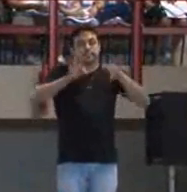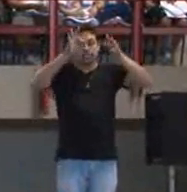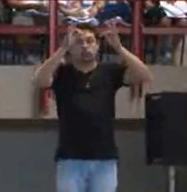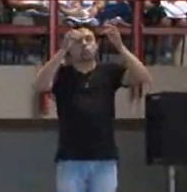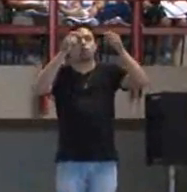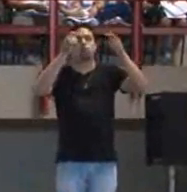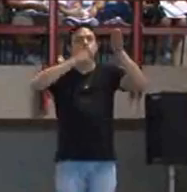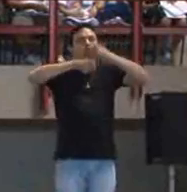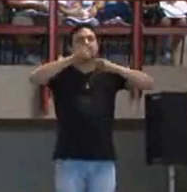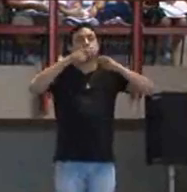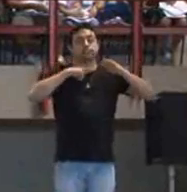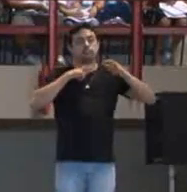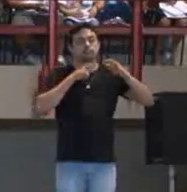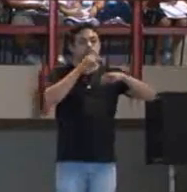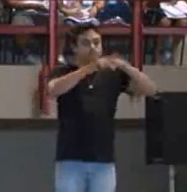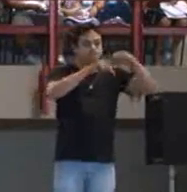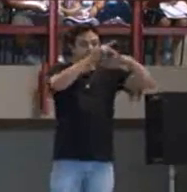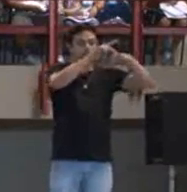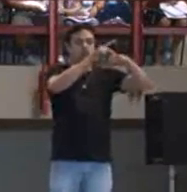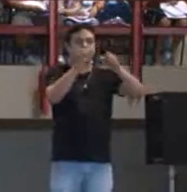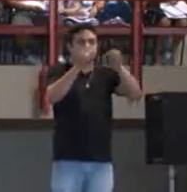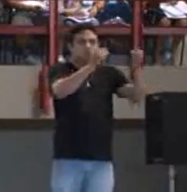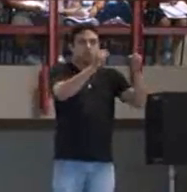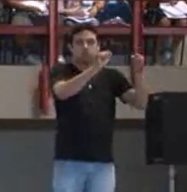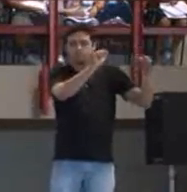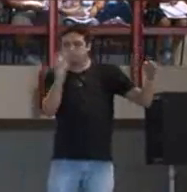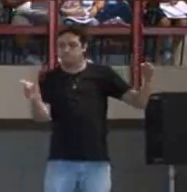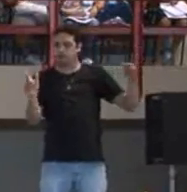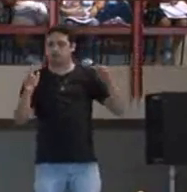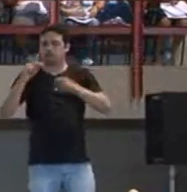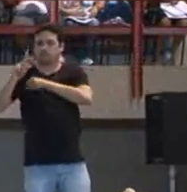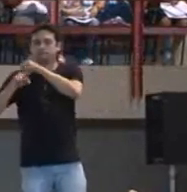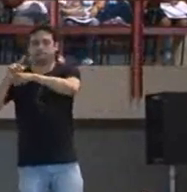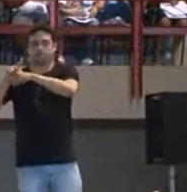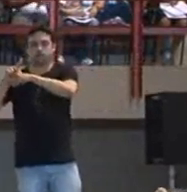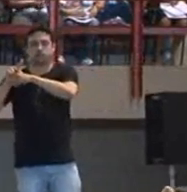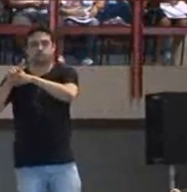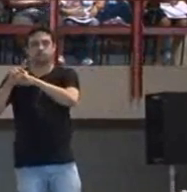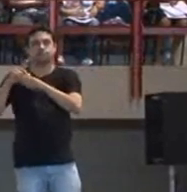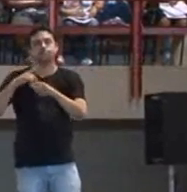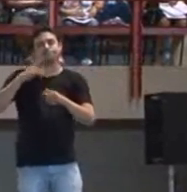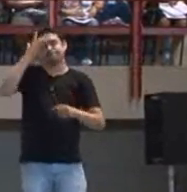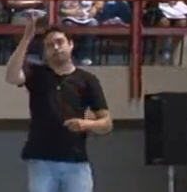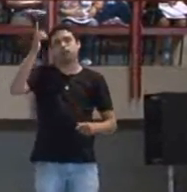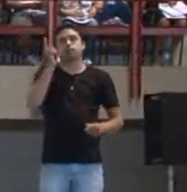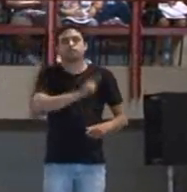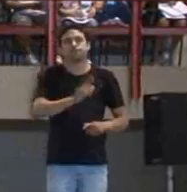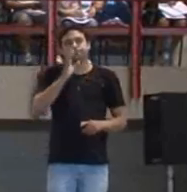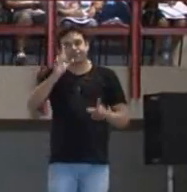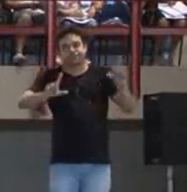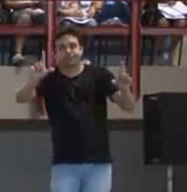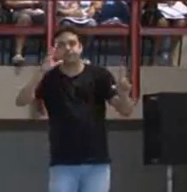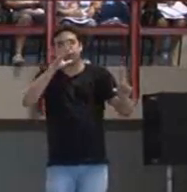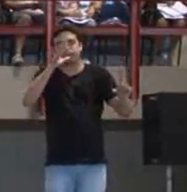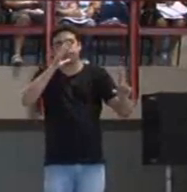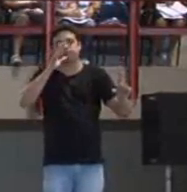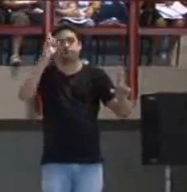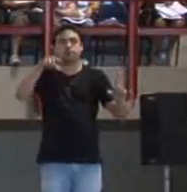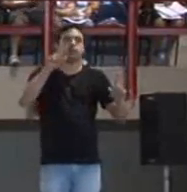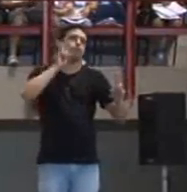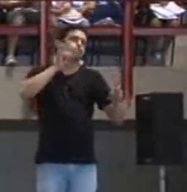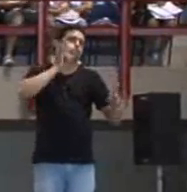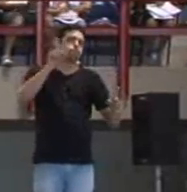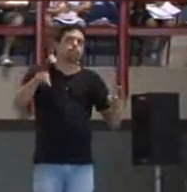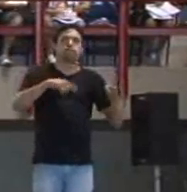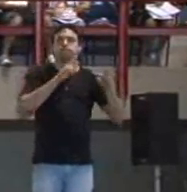países que T um poder maior do que outros a gente ouve falar disso facilmente assistindo a televisão são os Estados